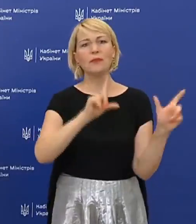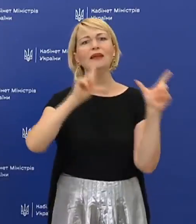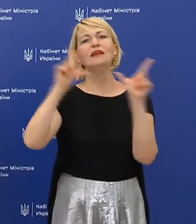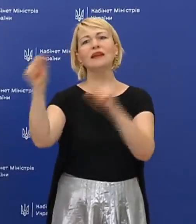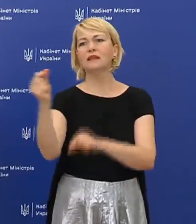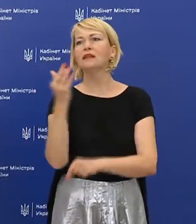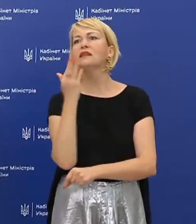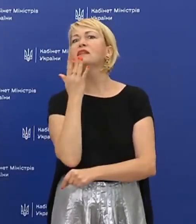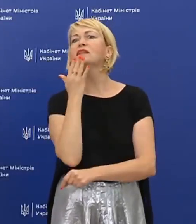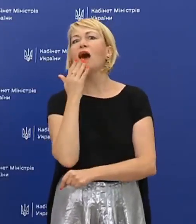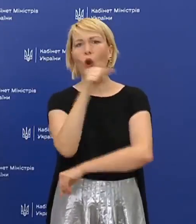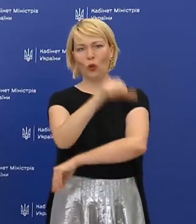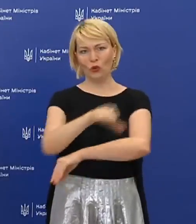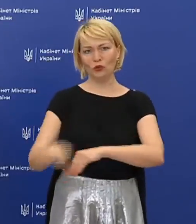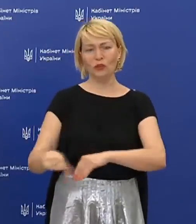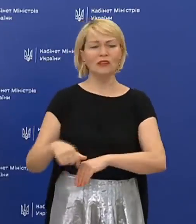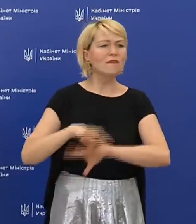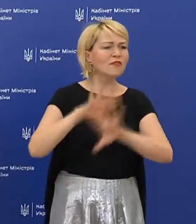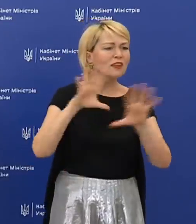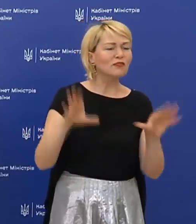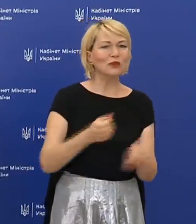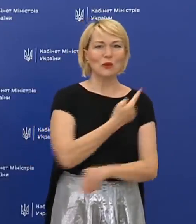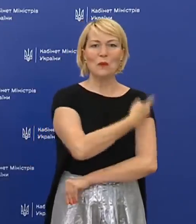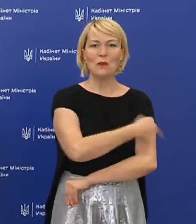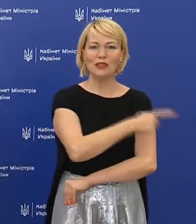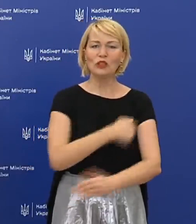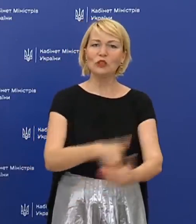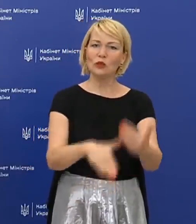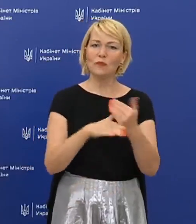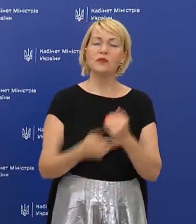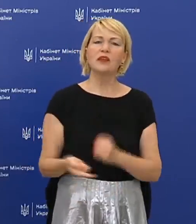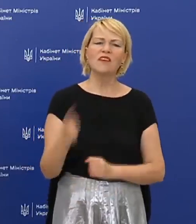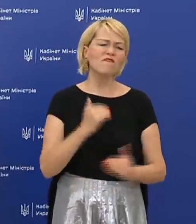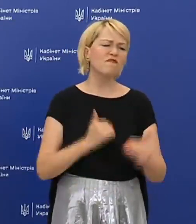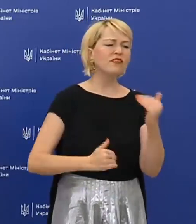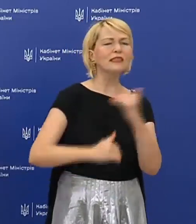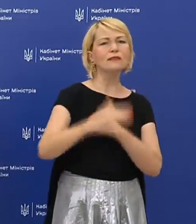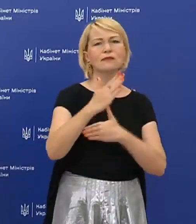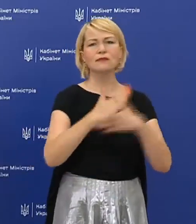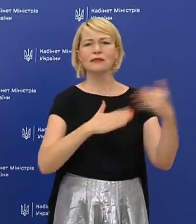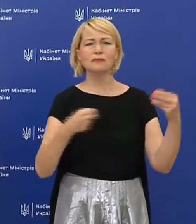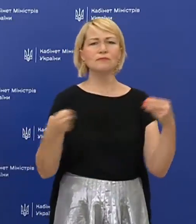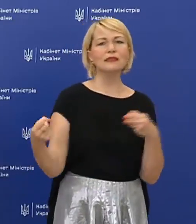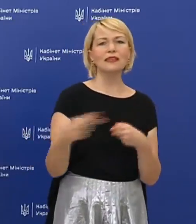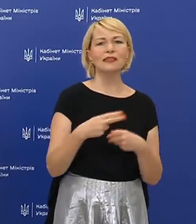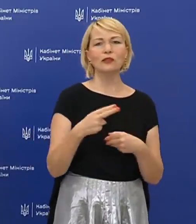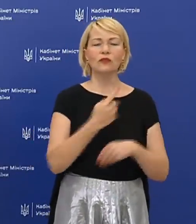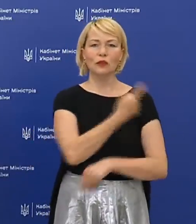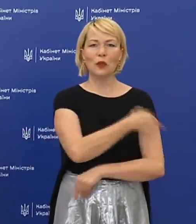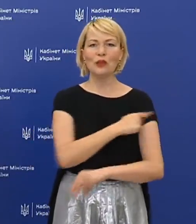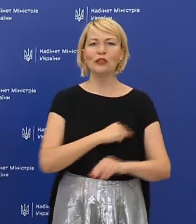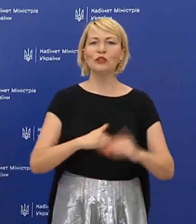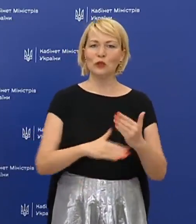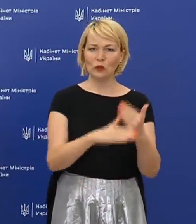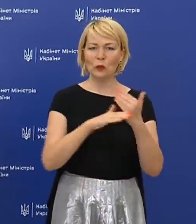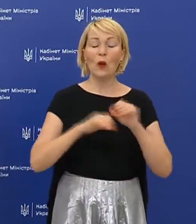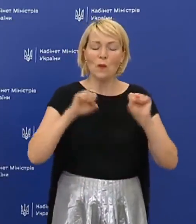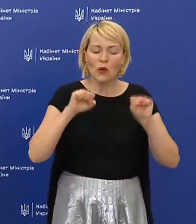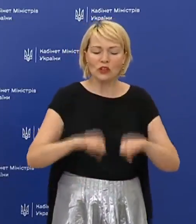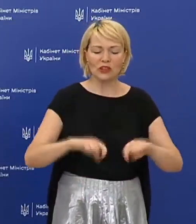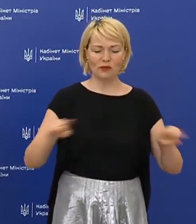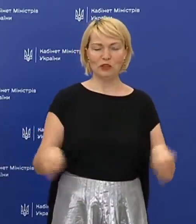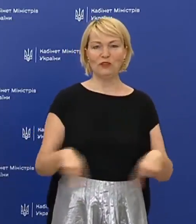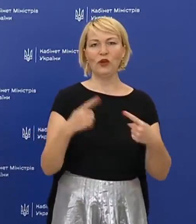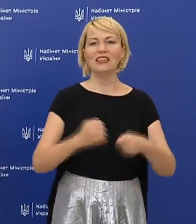кордон, коли всю медичну допомогу, в тому числі і високоспеціалізовану медичну допомогу, можливо створити,